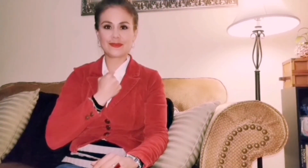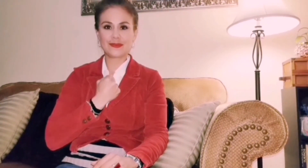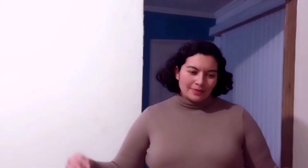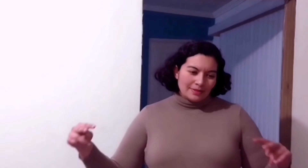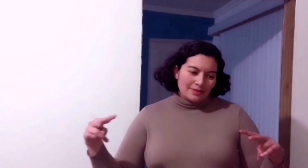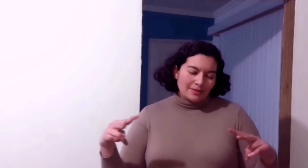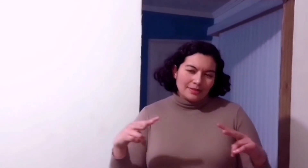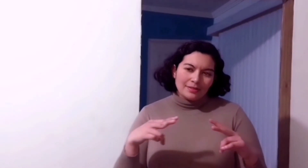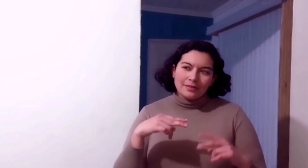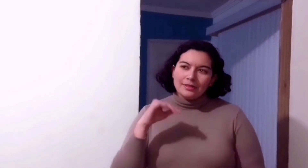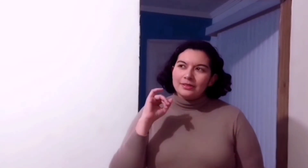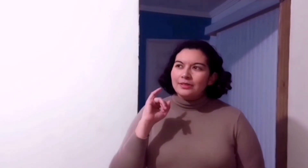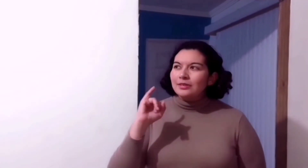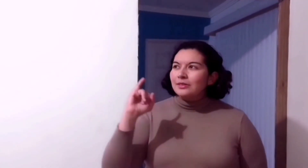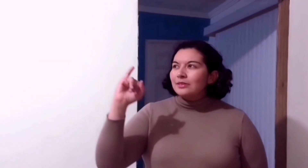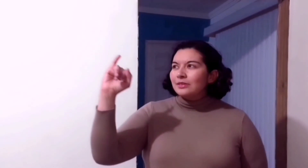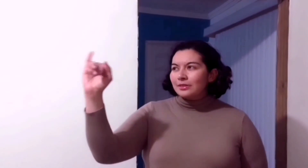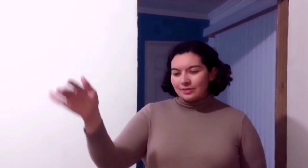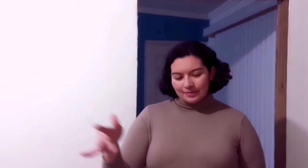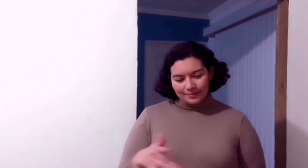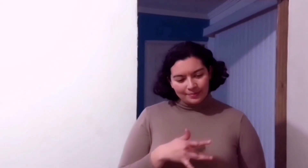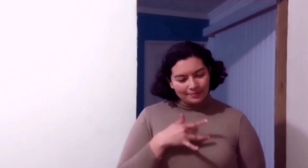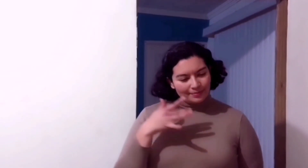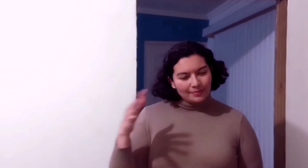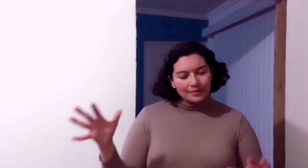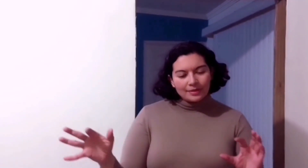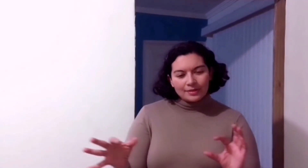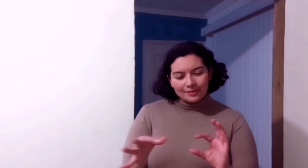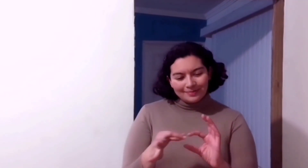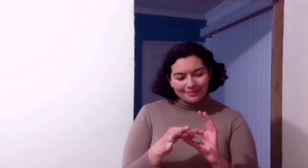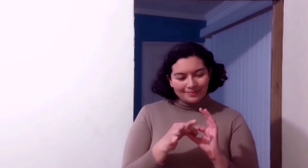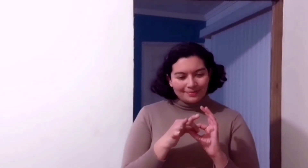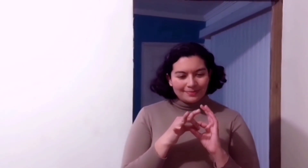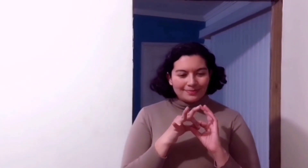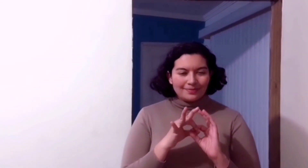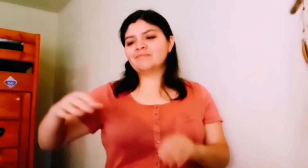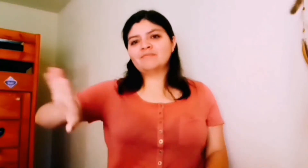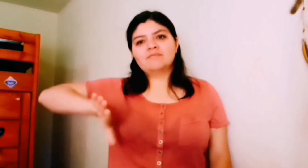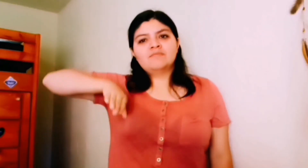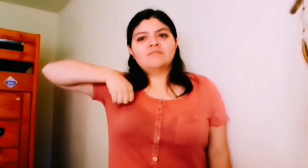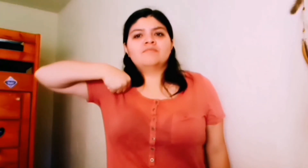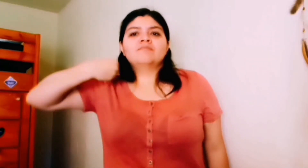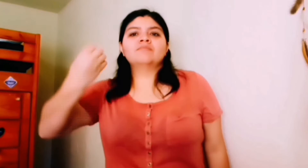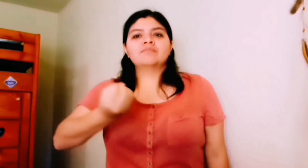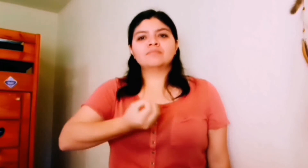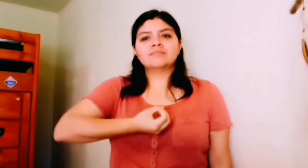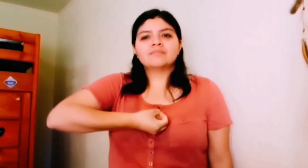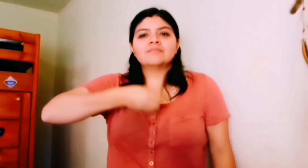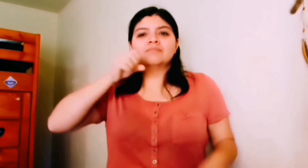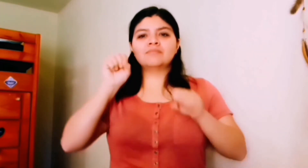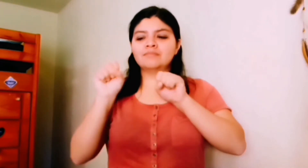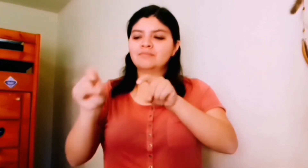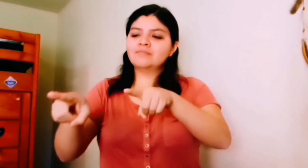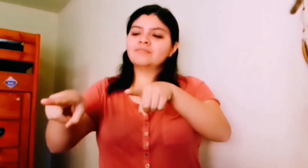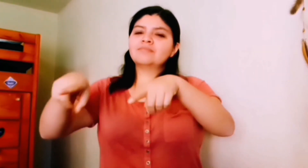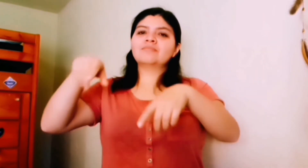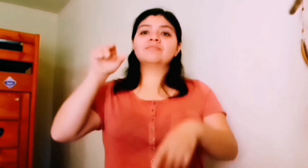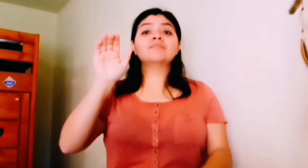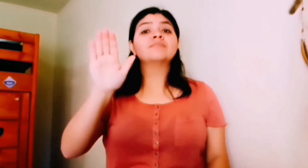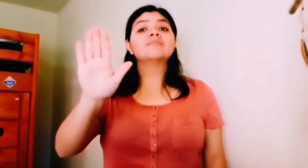Al vernos desde lejos tan unidos, empujando al mismo sitio,